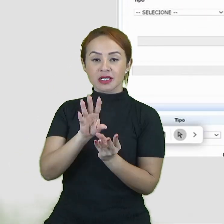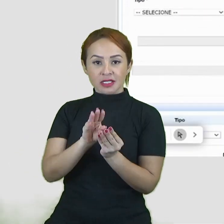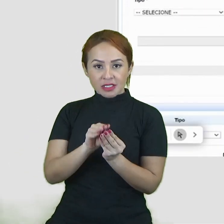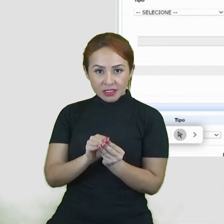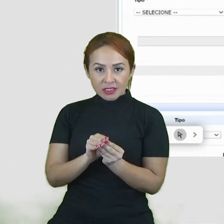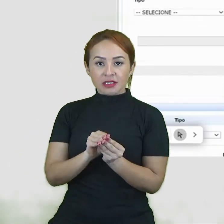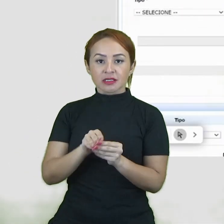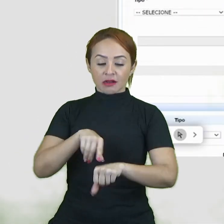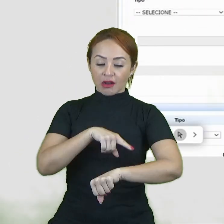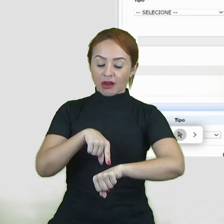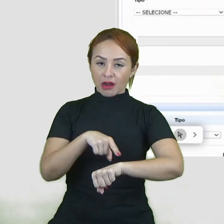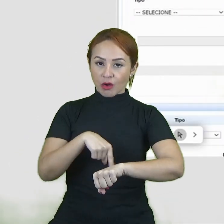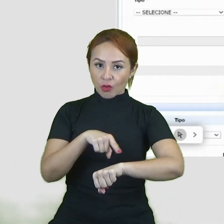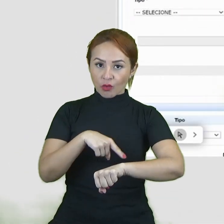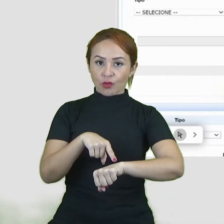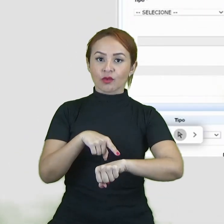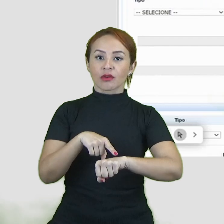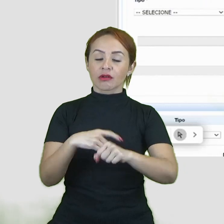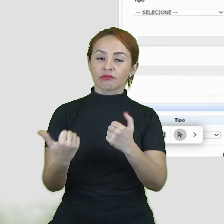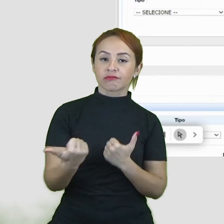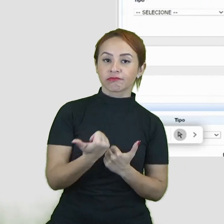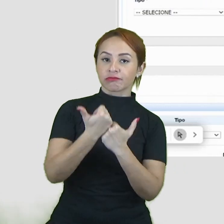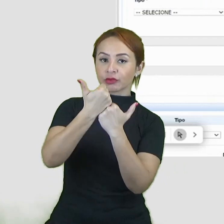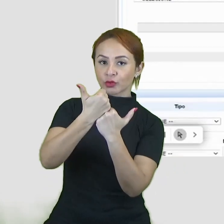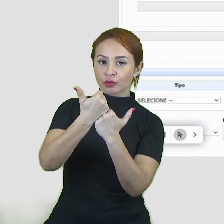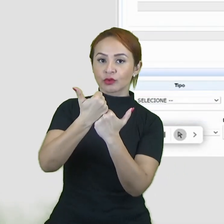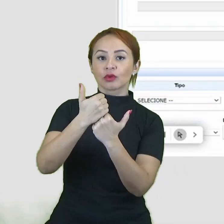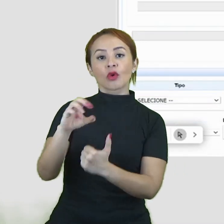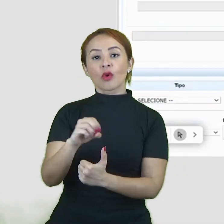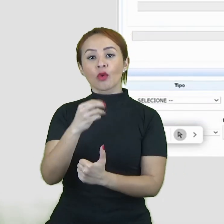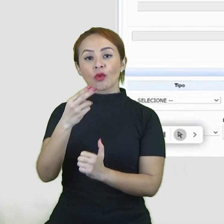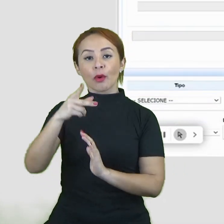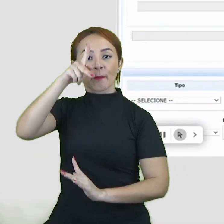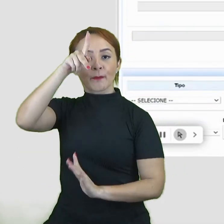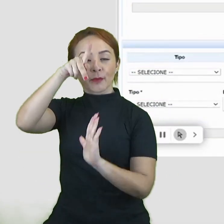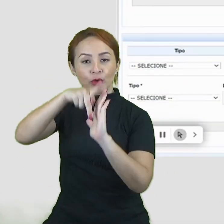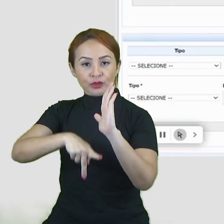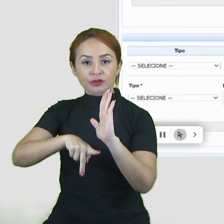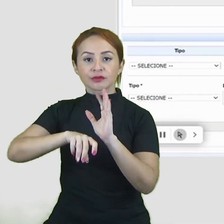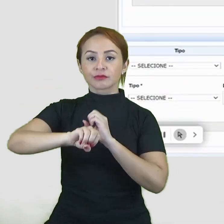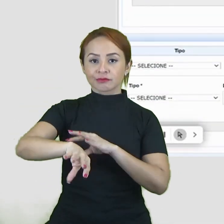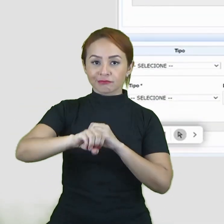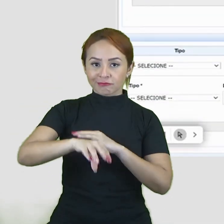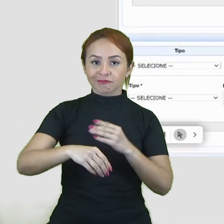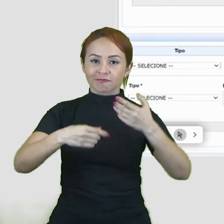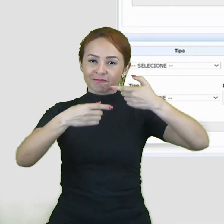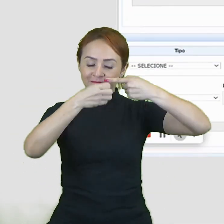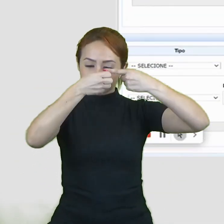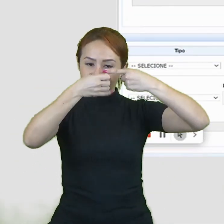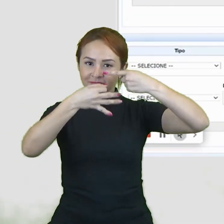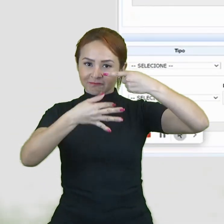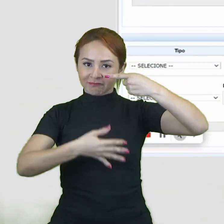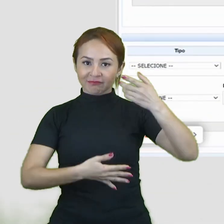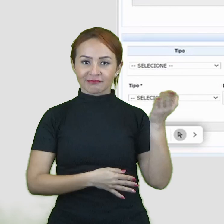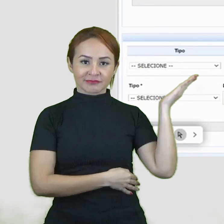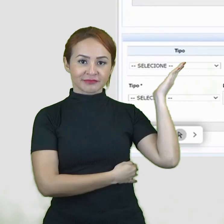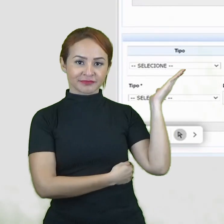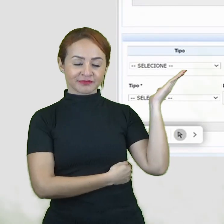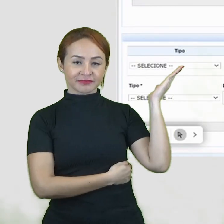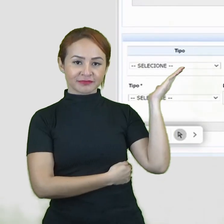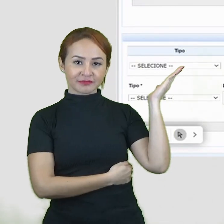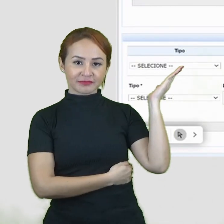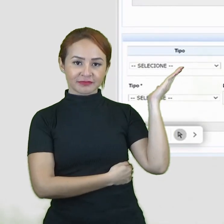apoio. Posteriormente, projetos de ensino, e aí sim, a carga horária aqui do item